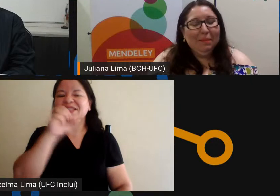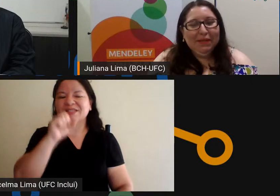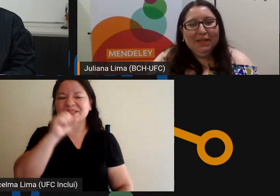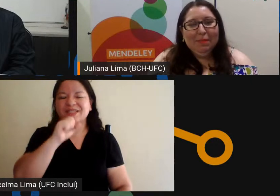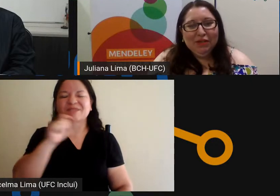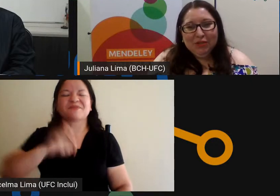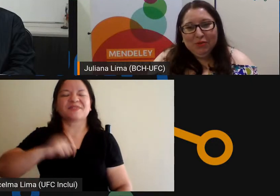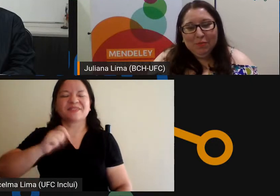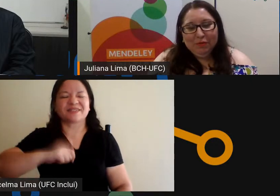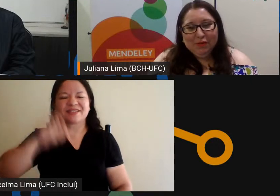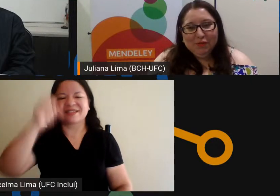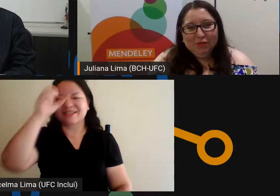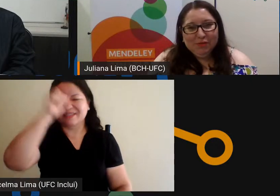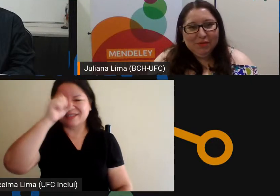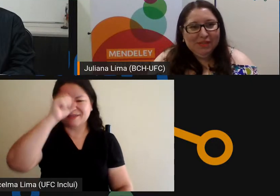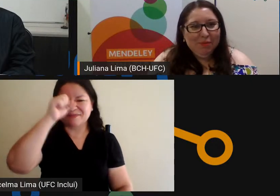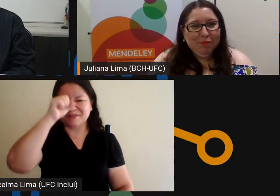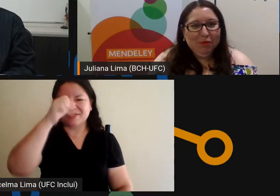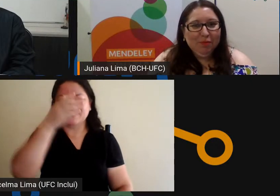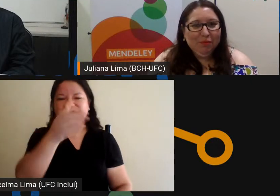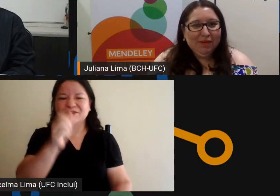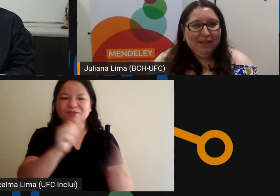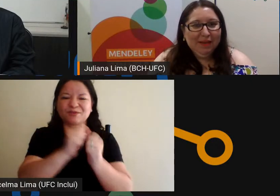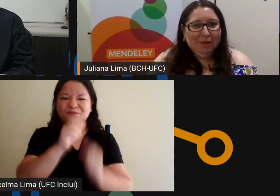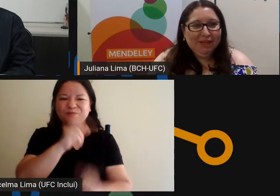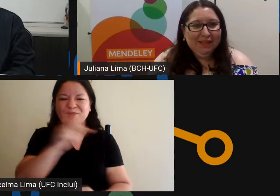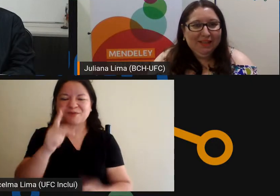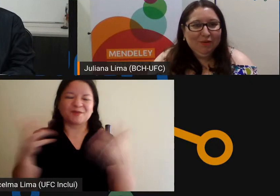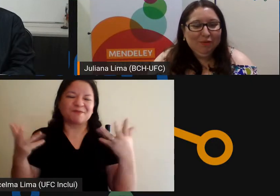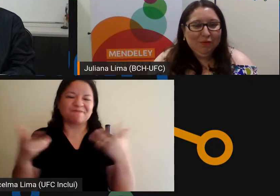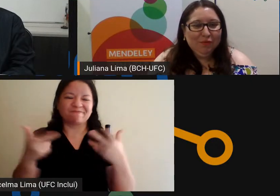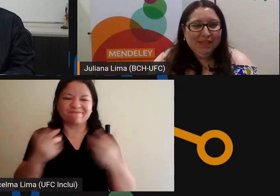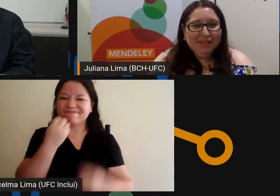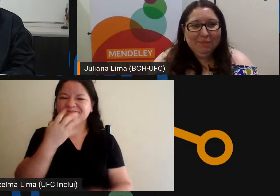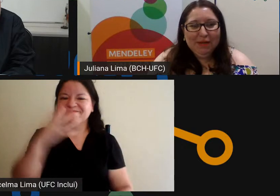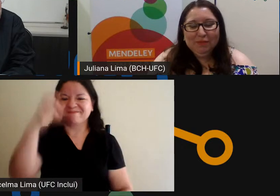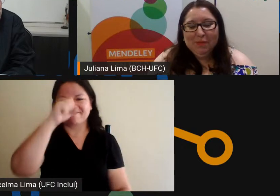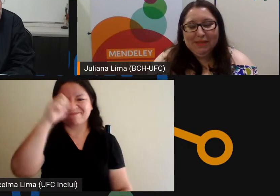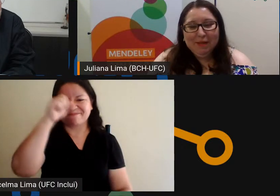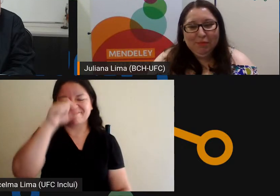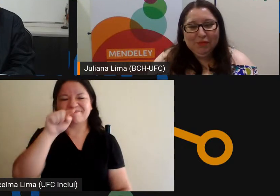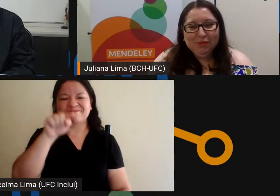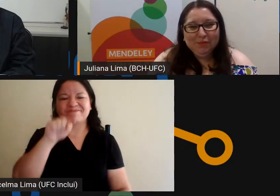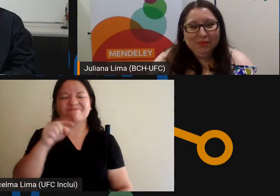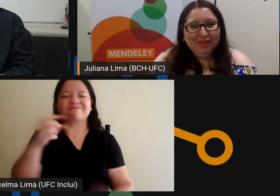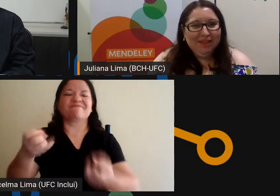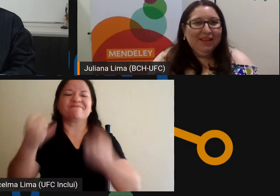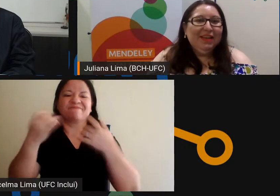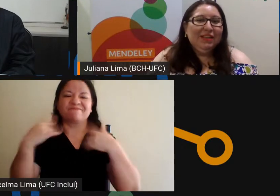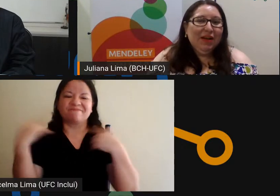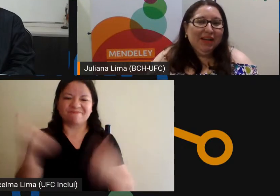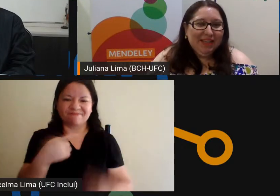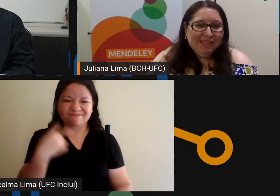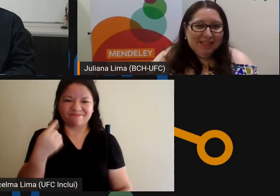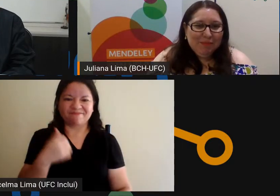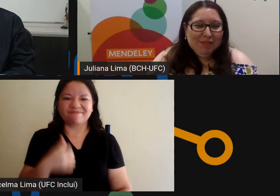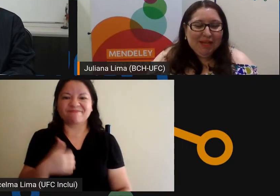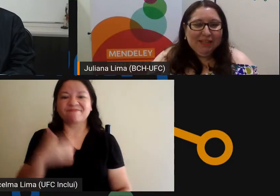e aprender bastante com o professor Gilson. É sempre muito bom aprender e ouvir o que você tem para nos passar, professor.